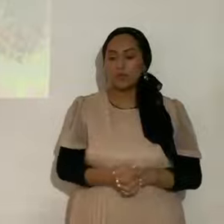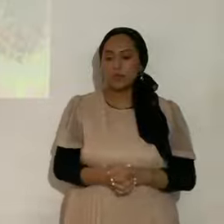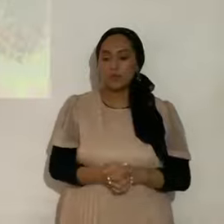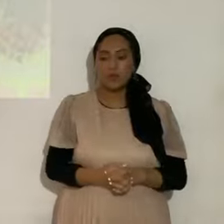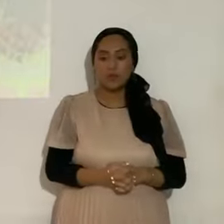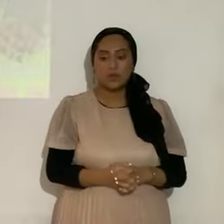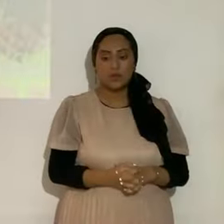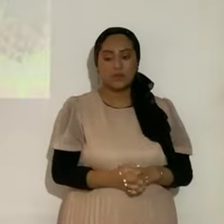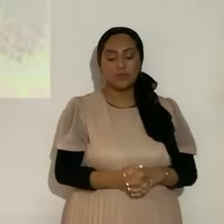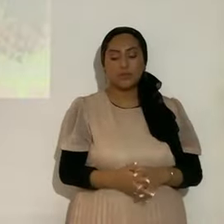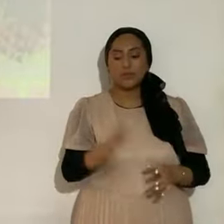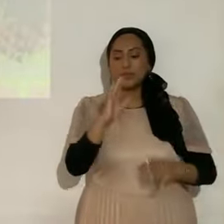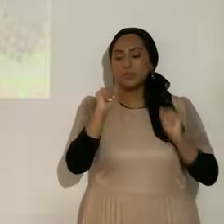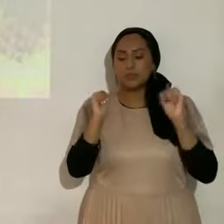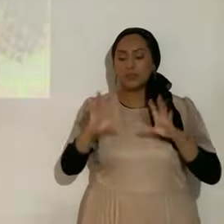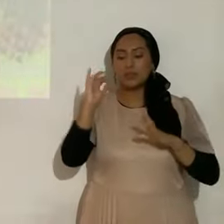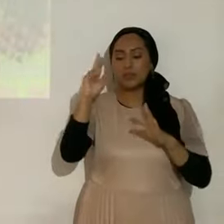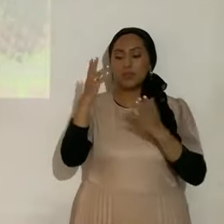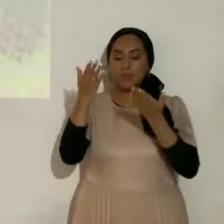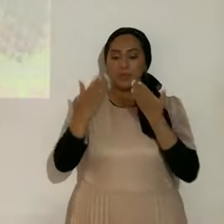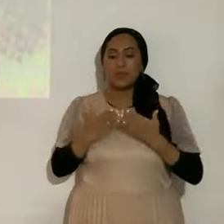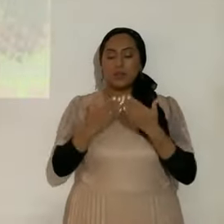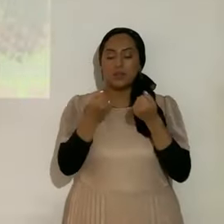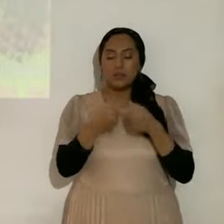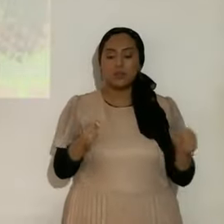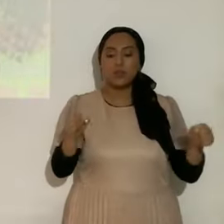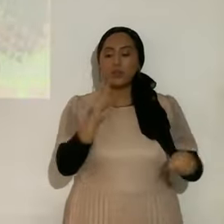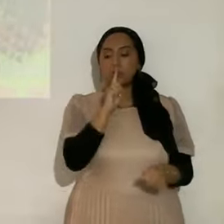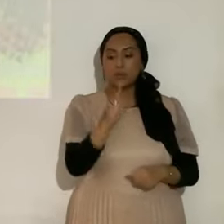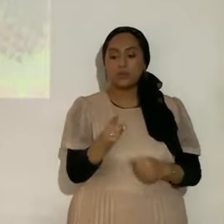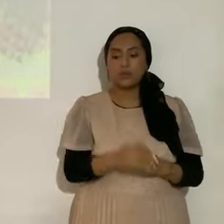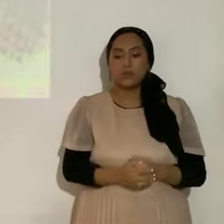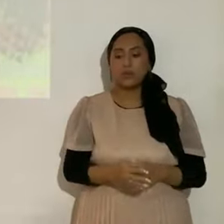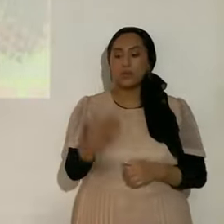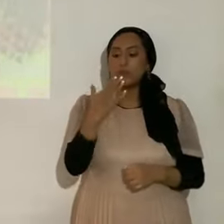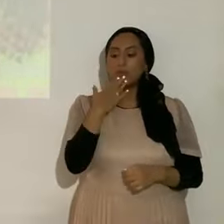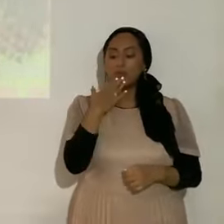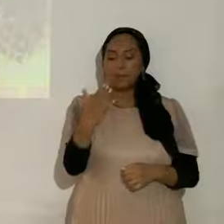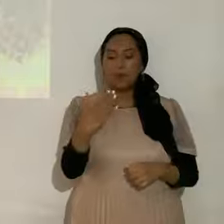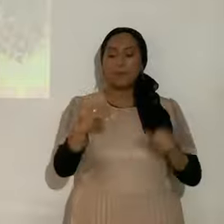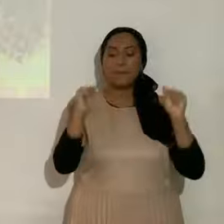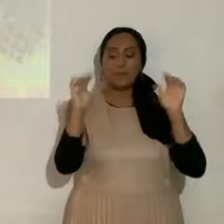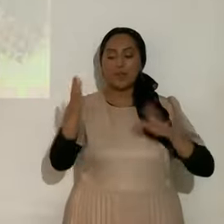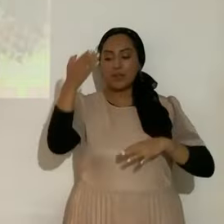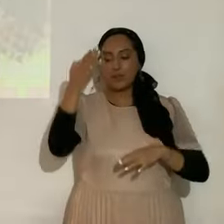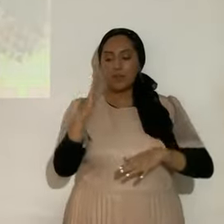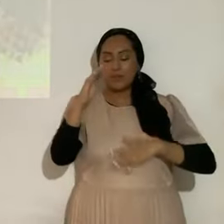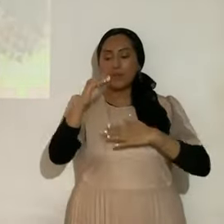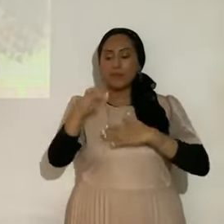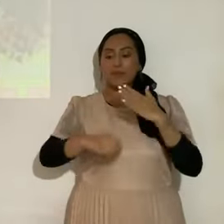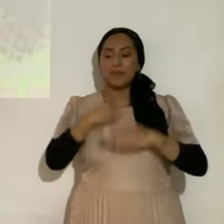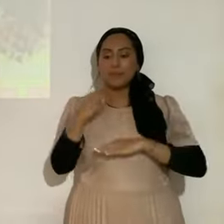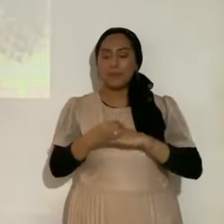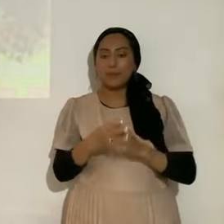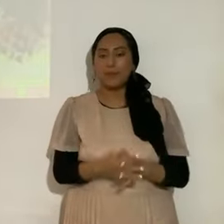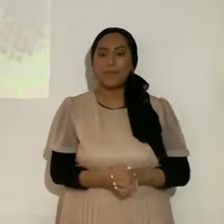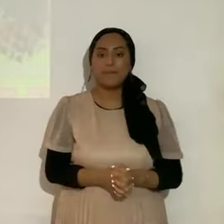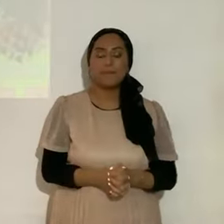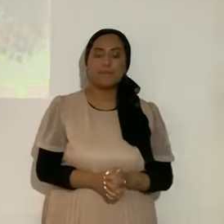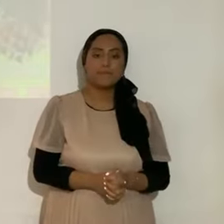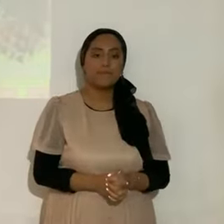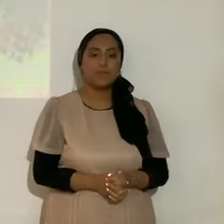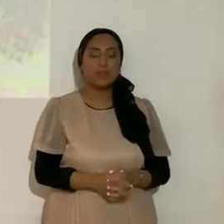Yahweh, Rey de Israel, que nos das tu instrucción, tu Torah de verdad. Toda Rabá, bendito Elohim, omen, beomen.